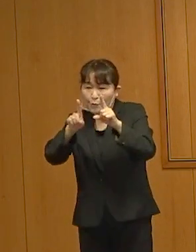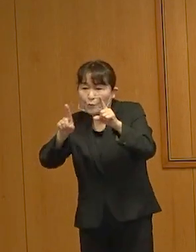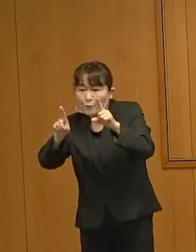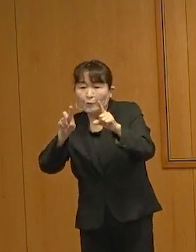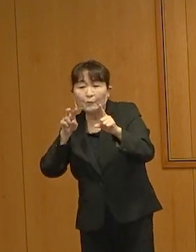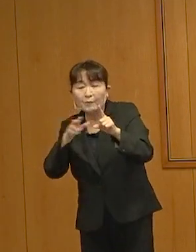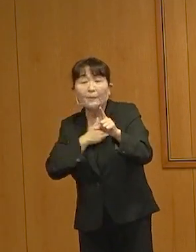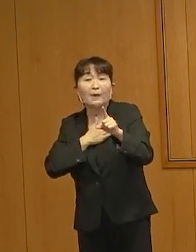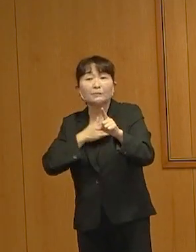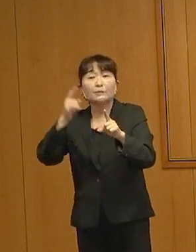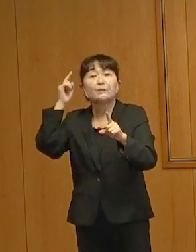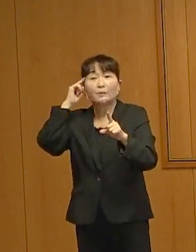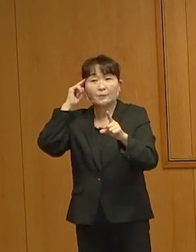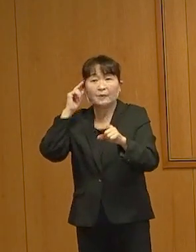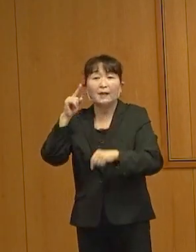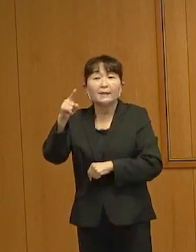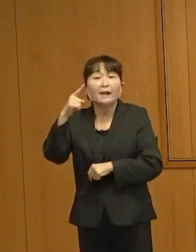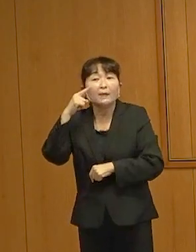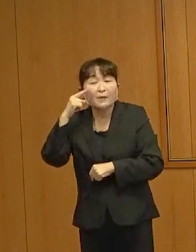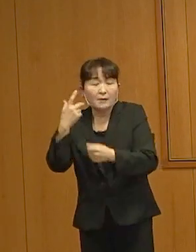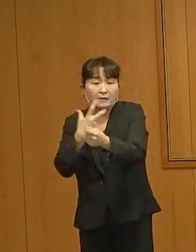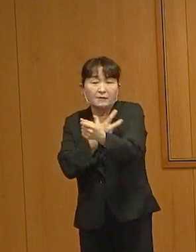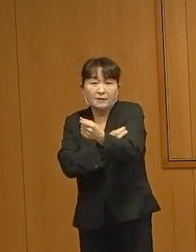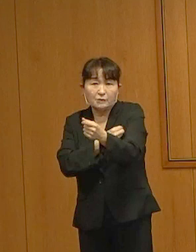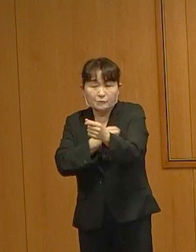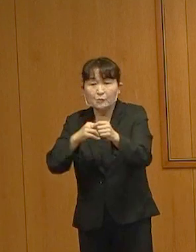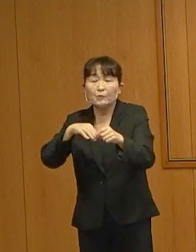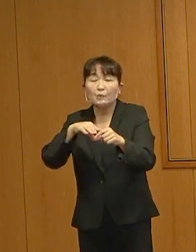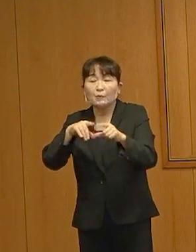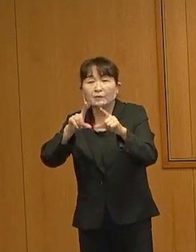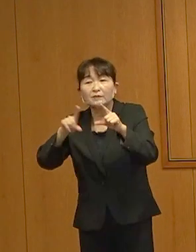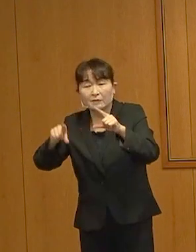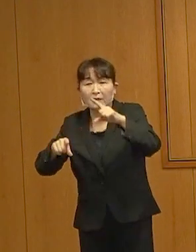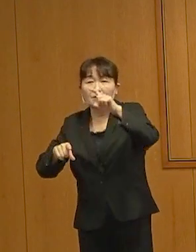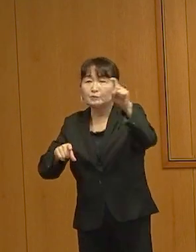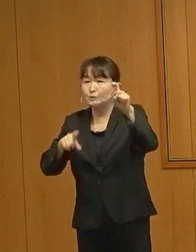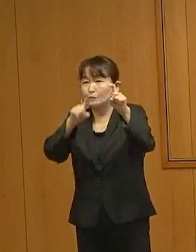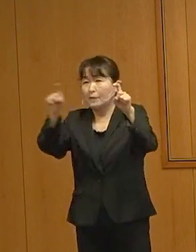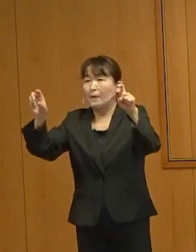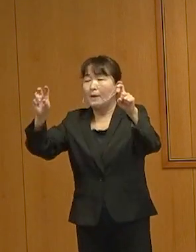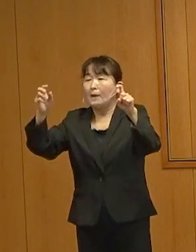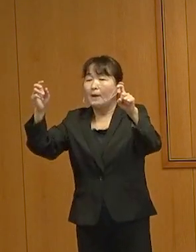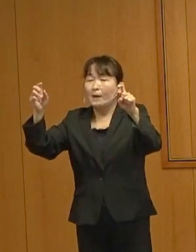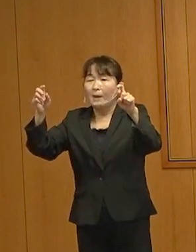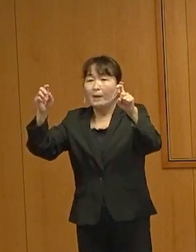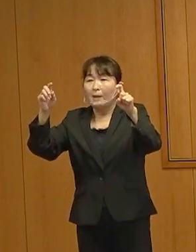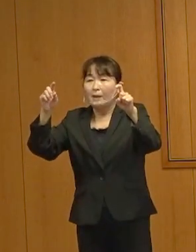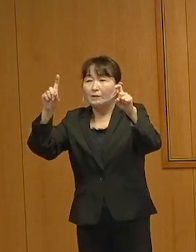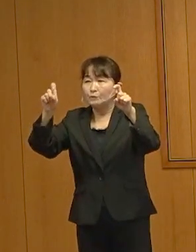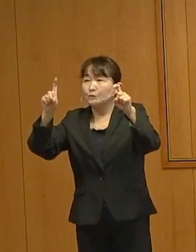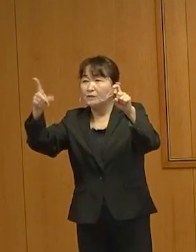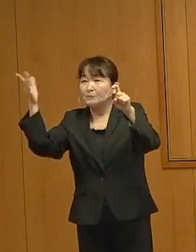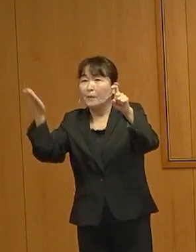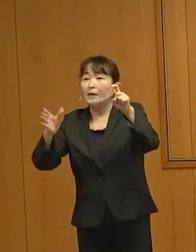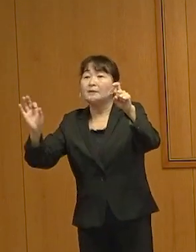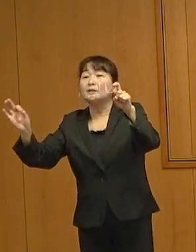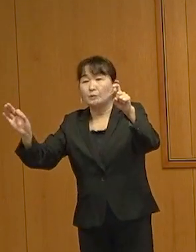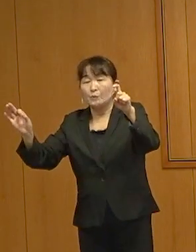ますが、1回目の接種率が10代で8月30日については